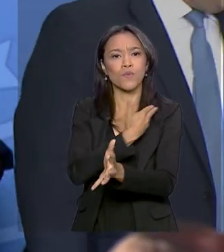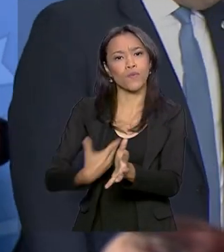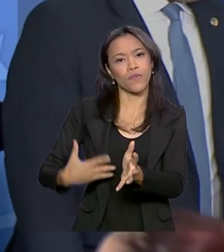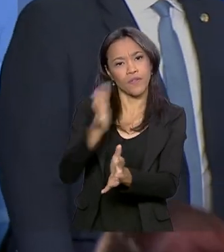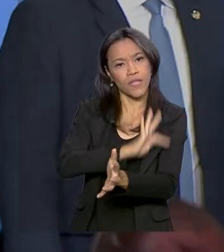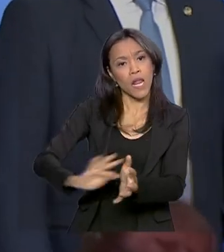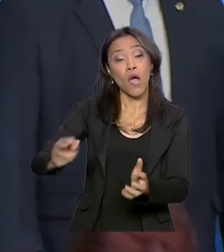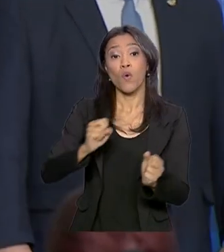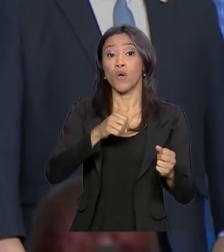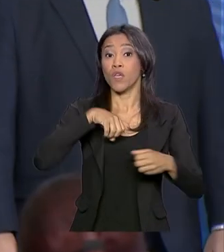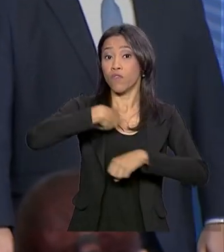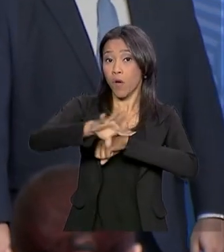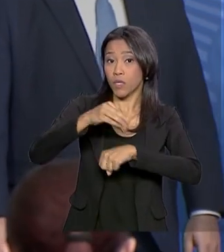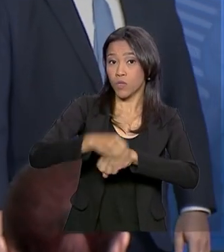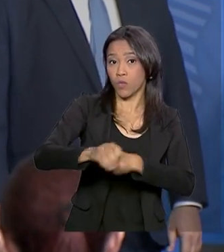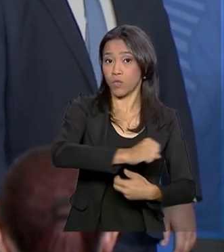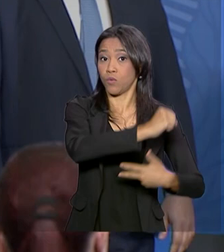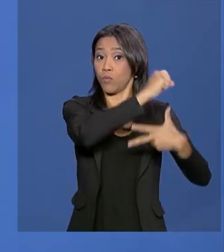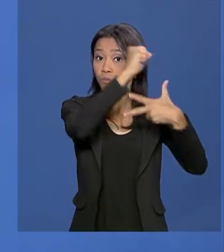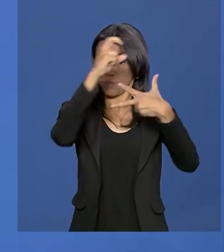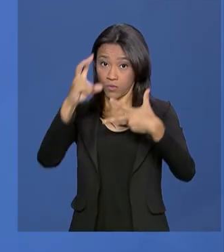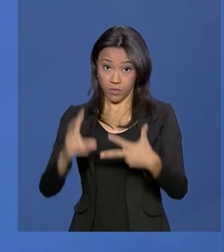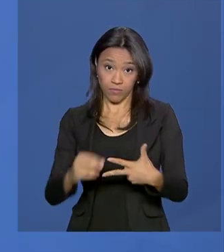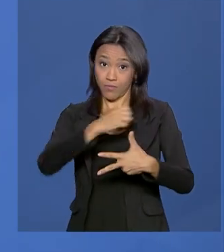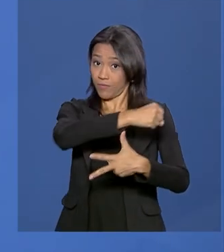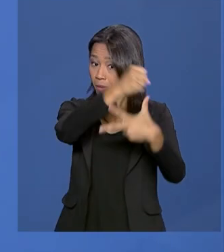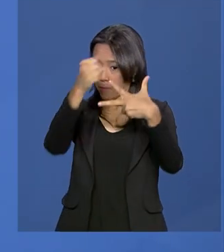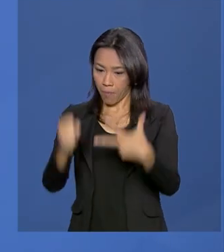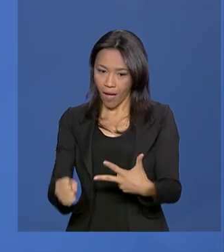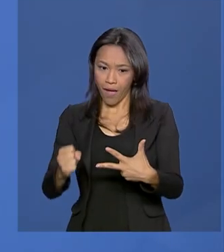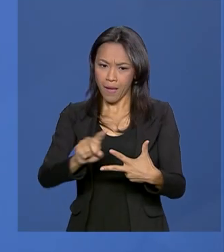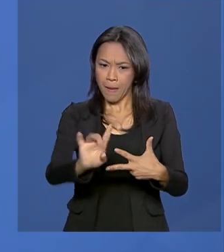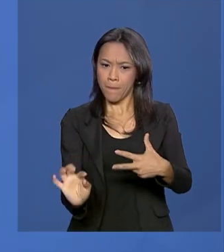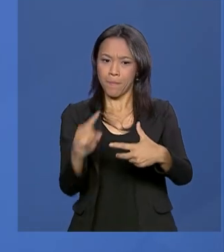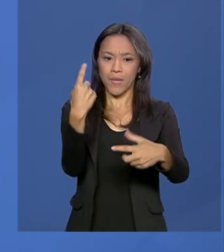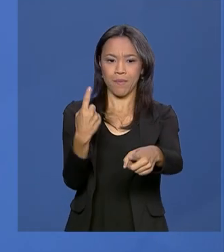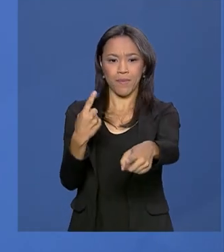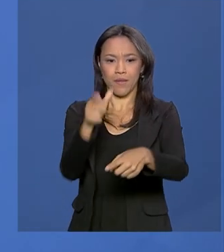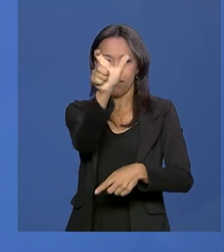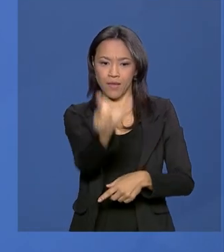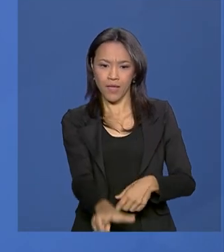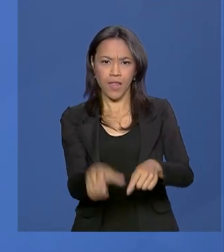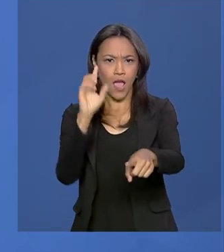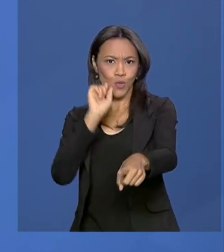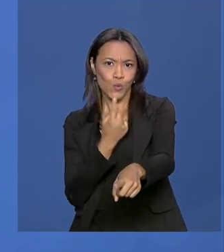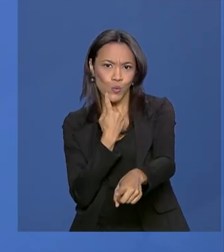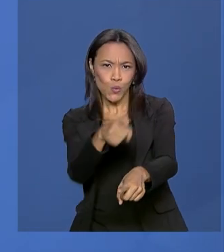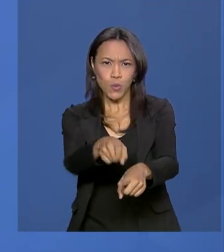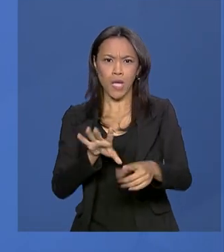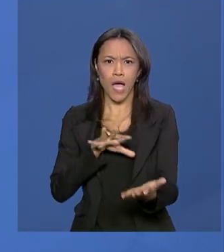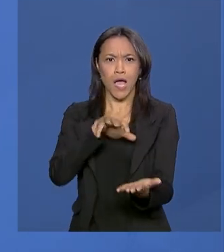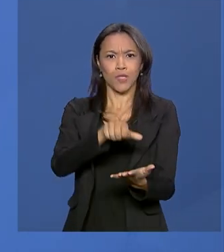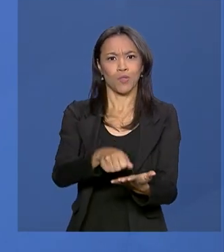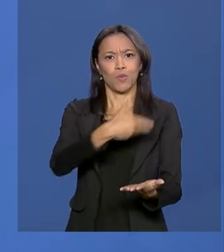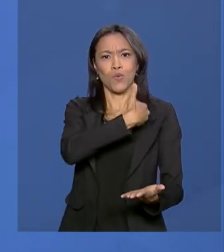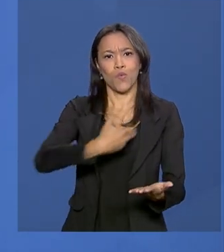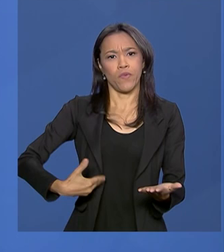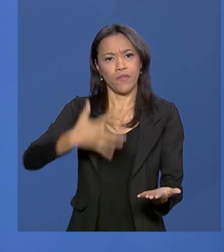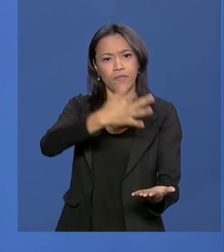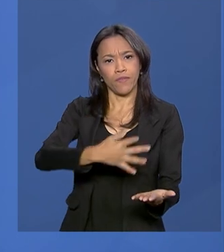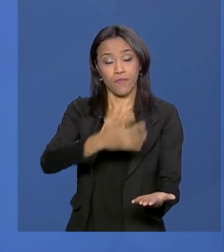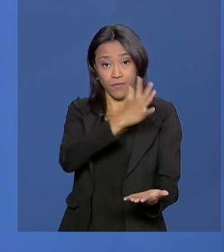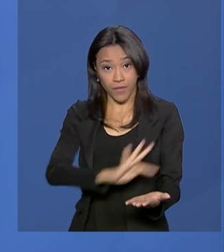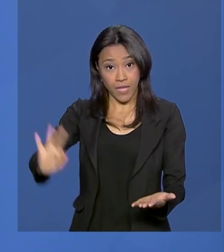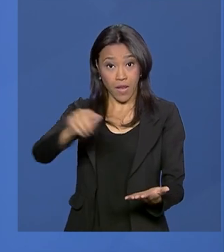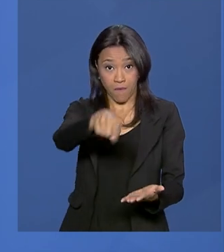executivo legislativo e judiciário a primeira pessoa surda ocupar um cargo no segundo escalão do governo federal a secretária nacional